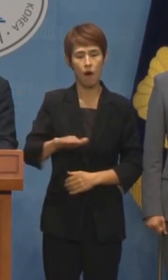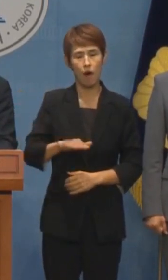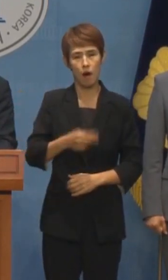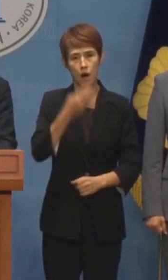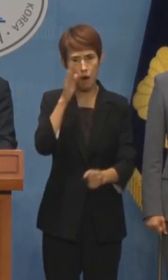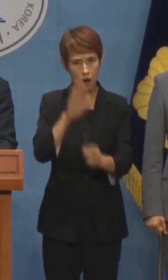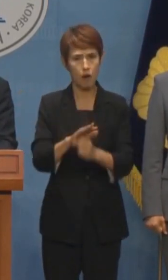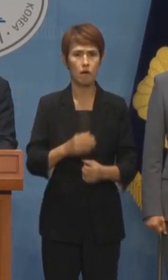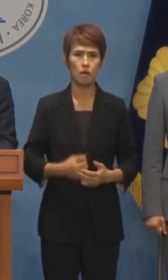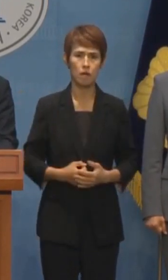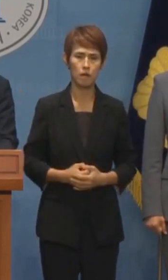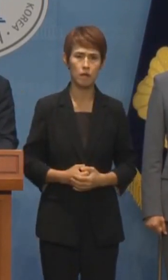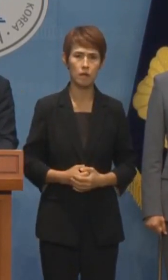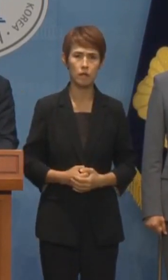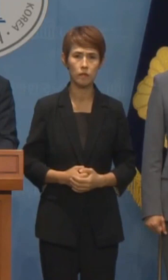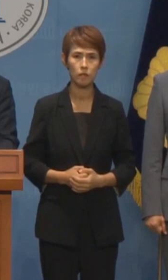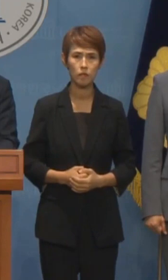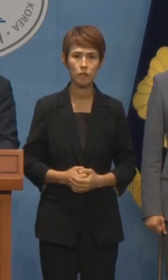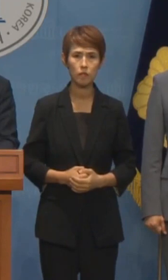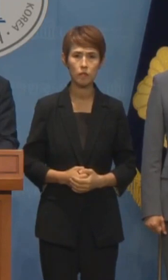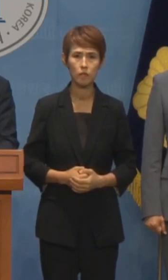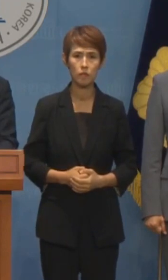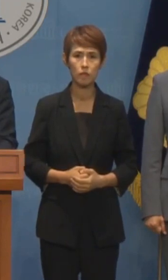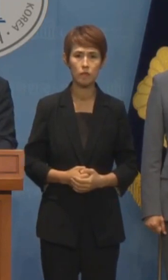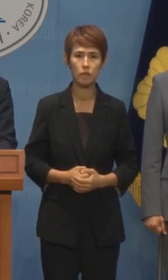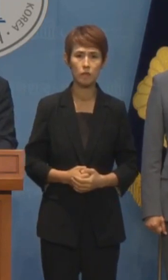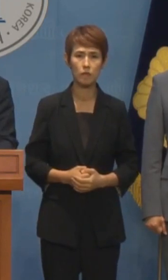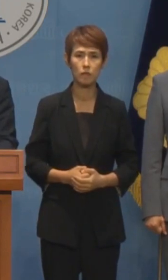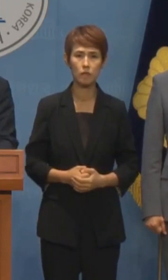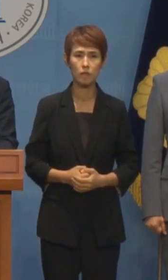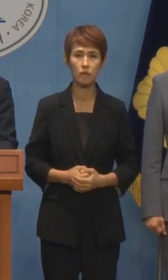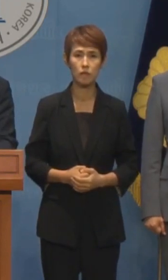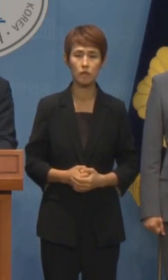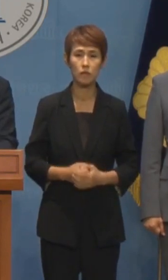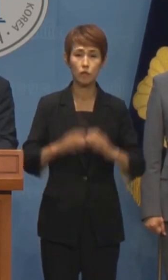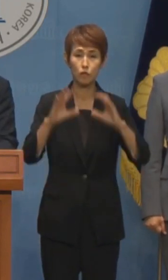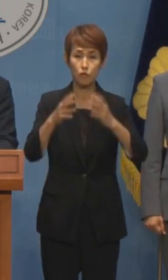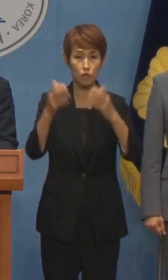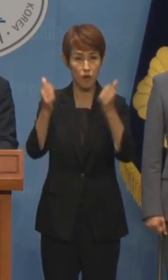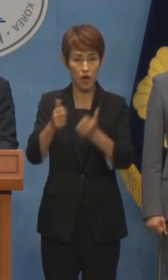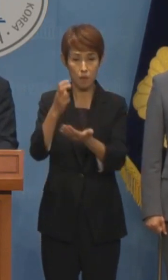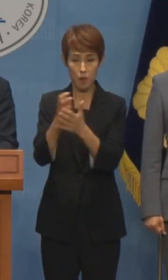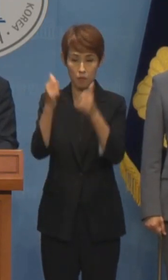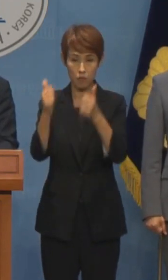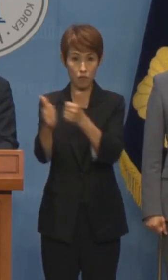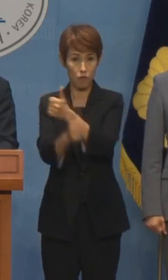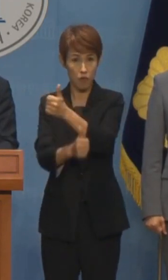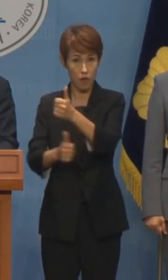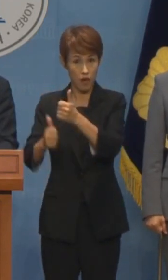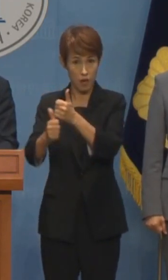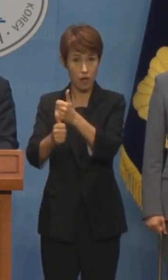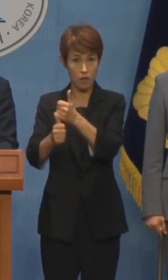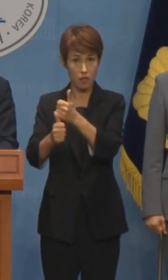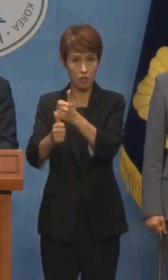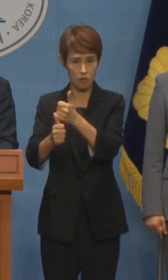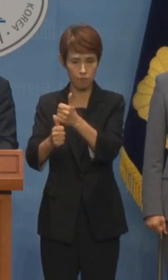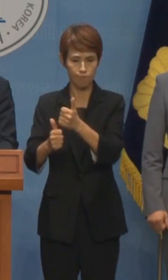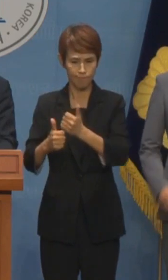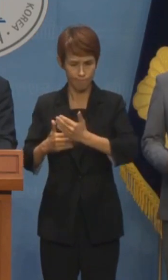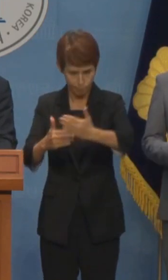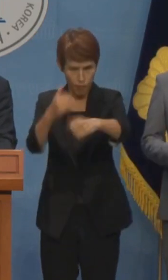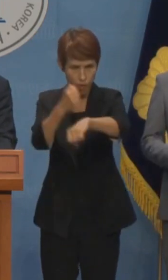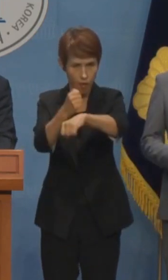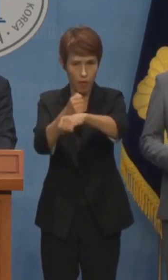서고 있습니다. 그러나 아무리 이들이 발악해도 국회 법제사법위원회 열차는 정시에